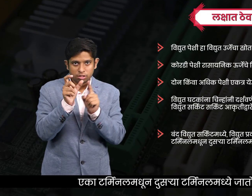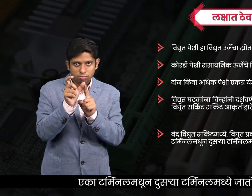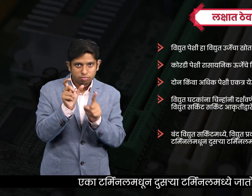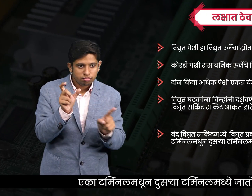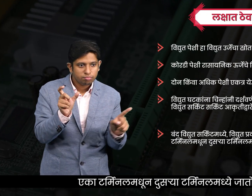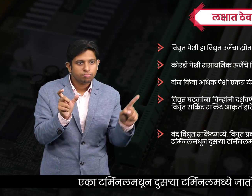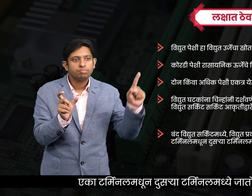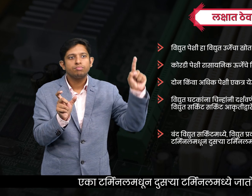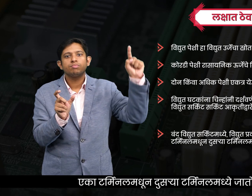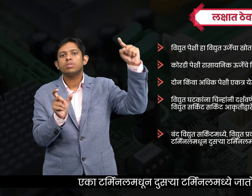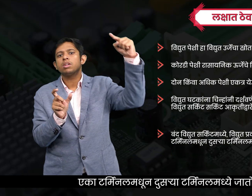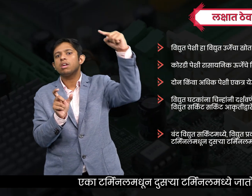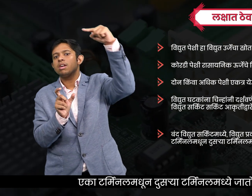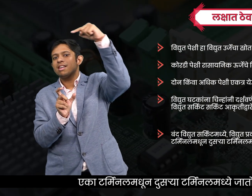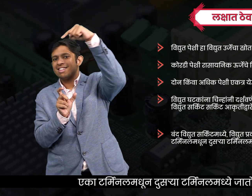जातो.